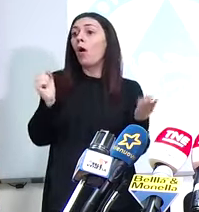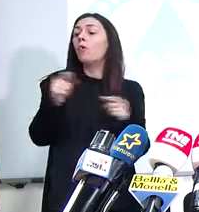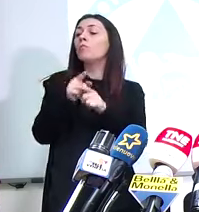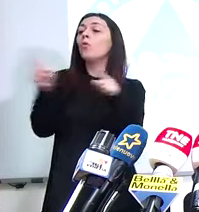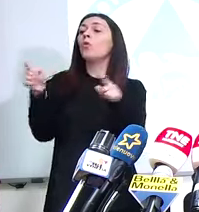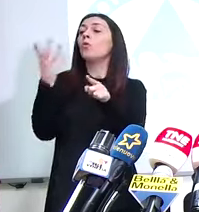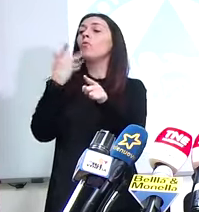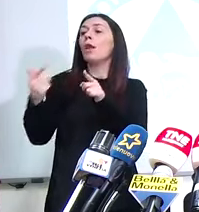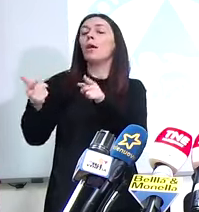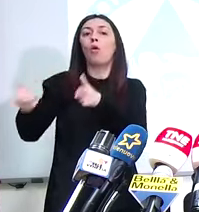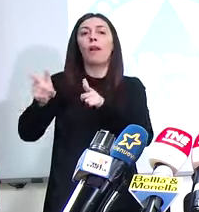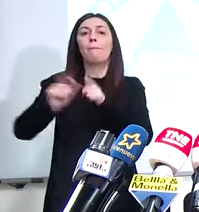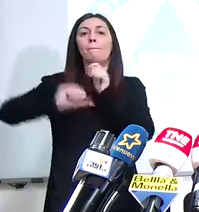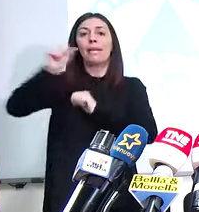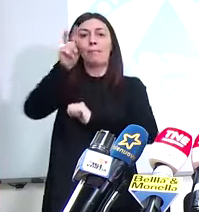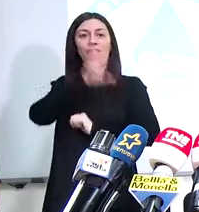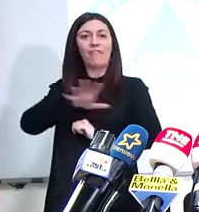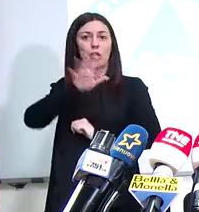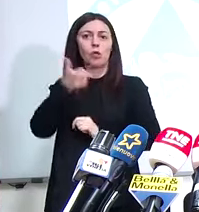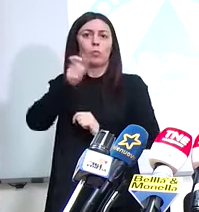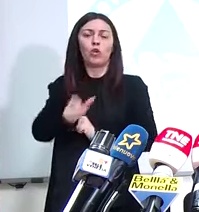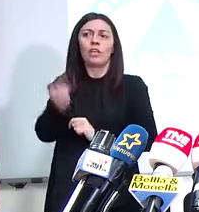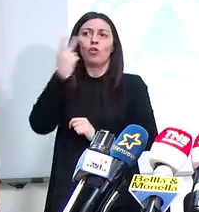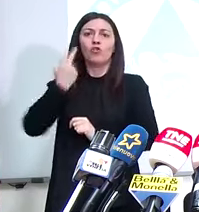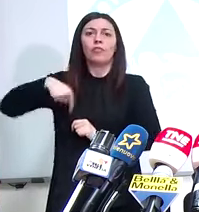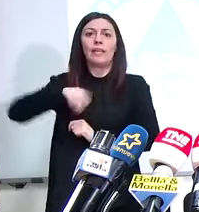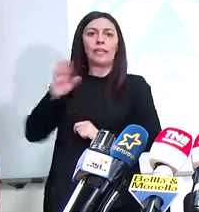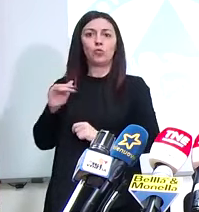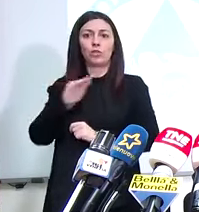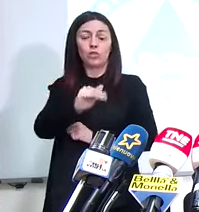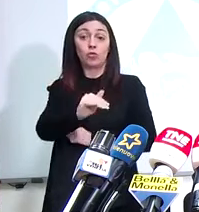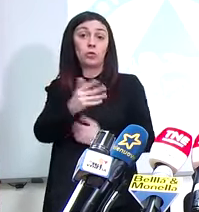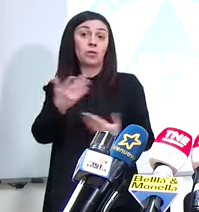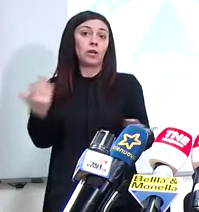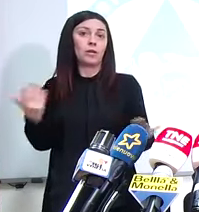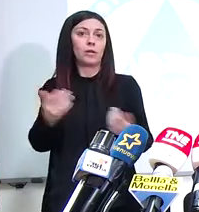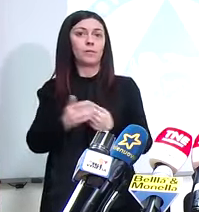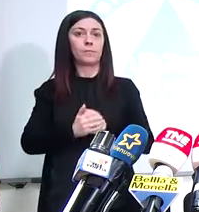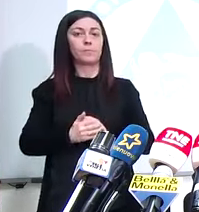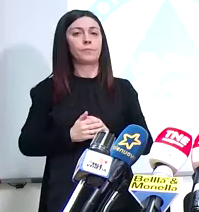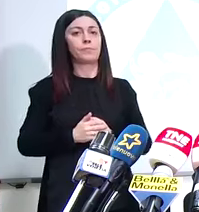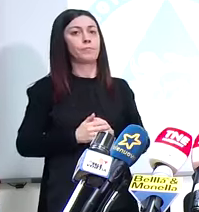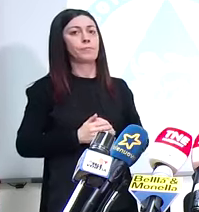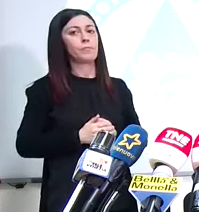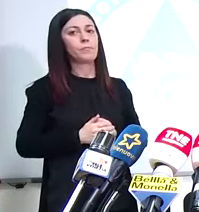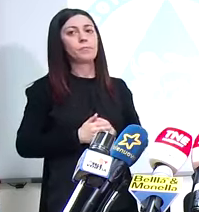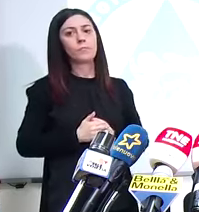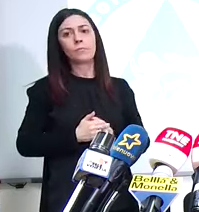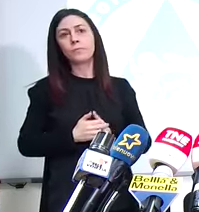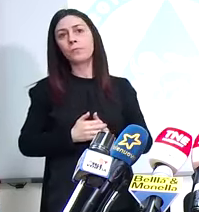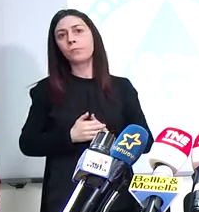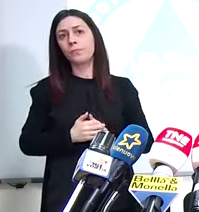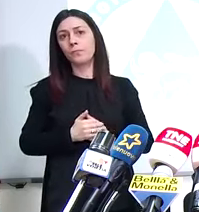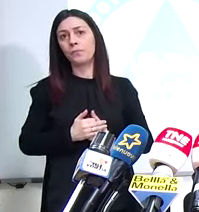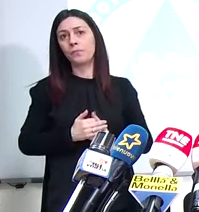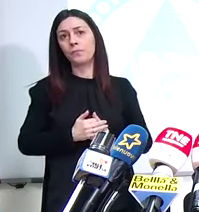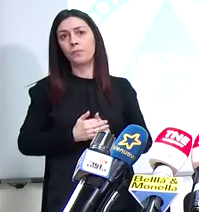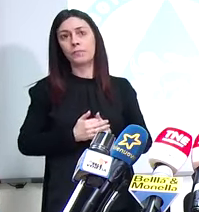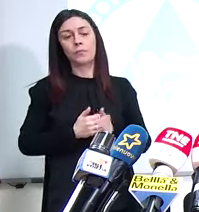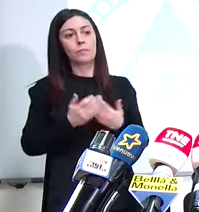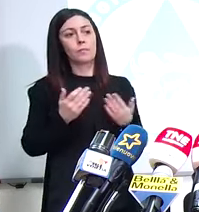i vaccini il presidente dicono che alcuni forse potrebbe essere sostituito cioè non ha qualche proposta ray